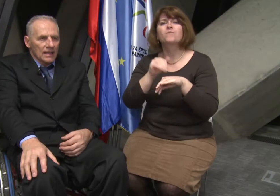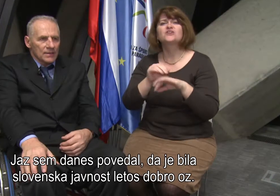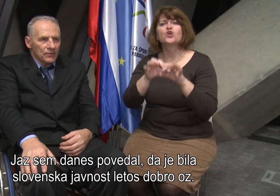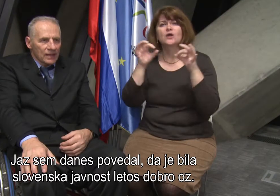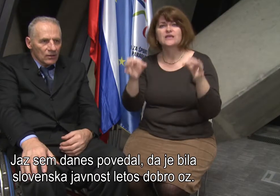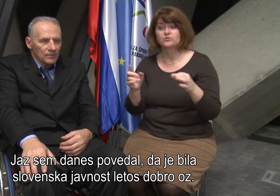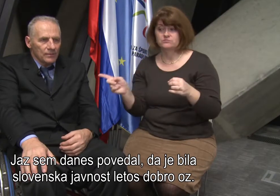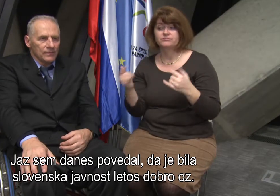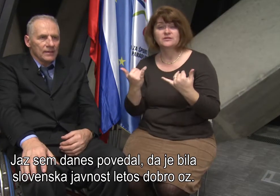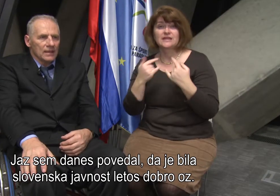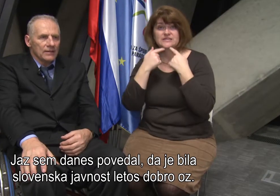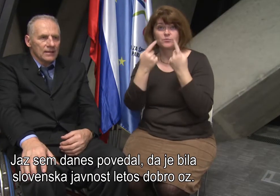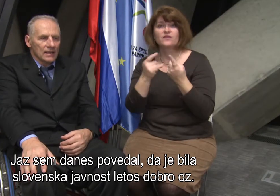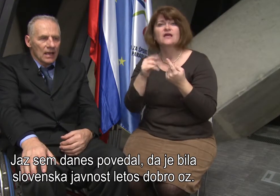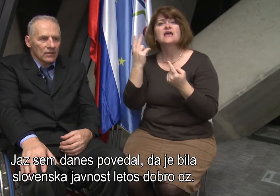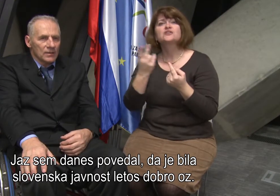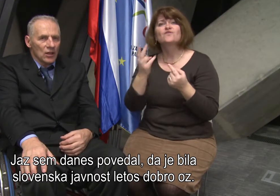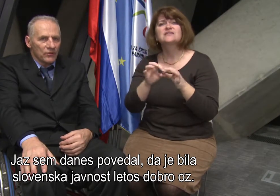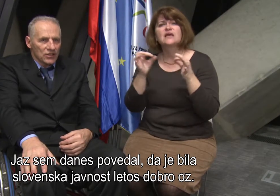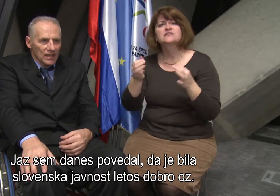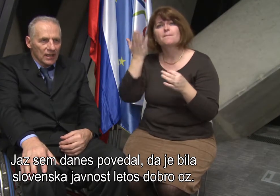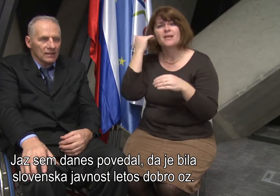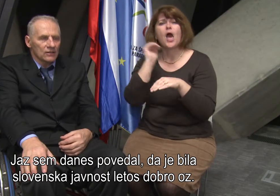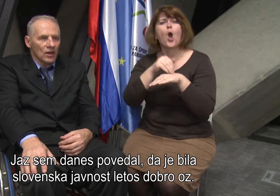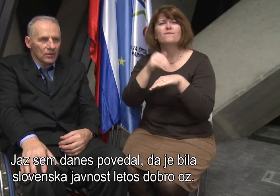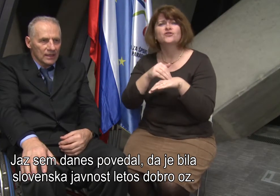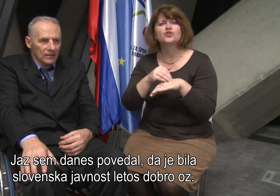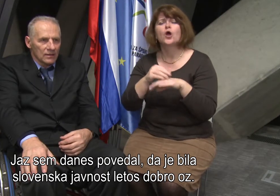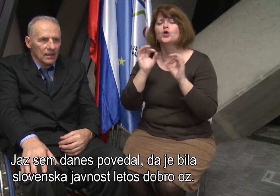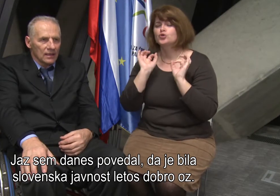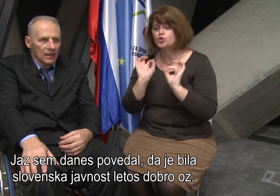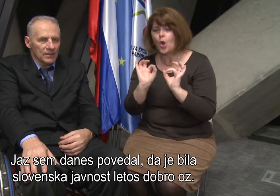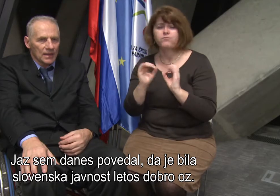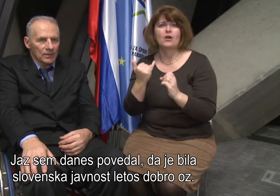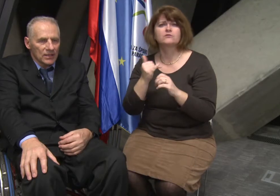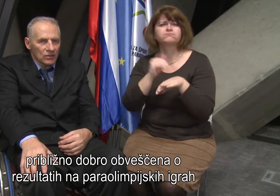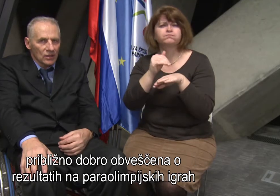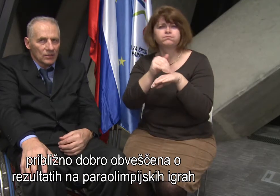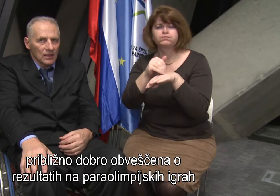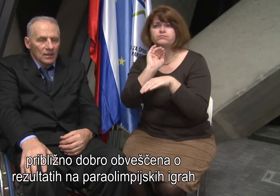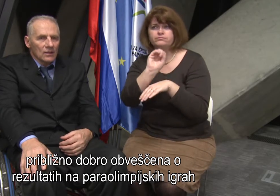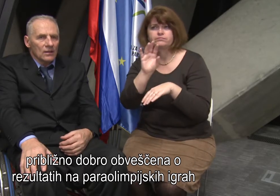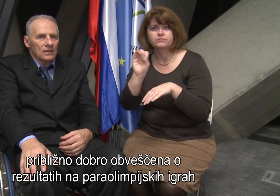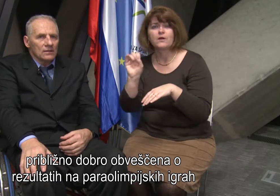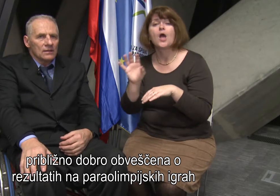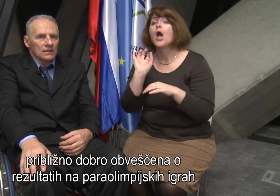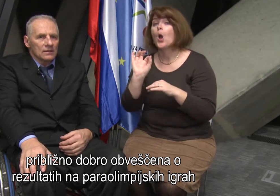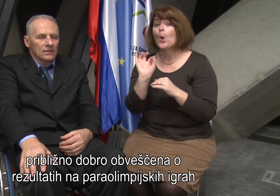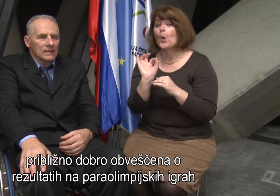Jaz sem danes povedal, da je slovenska javnost bila obveščena dobro letos, ali pa vsaj približno dobro,